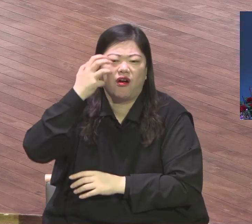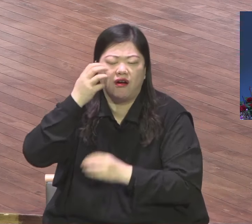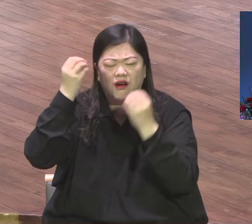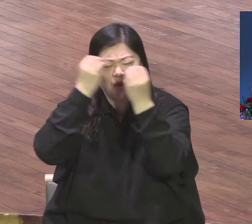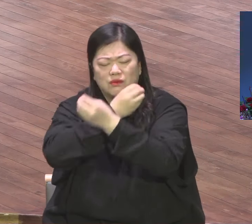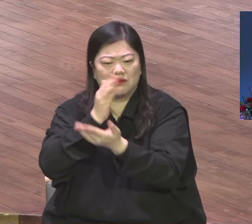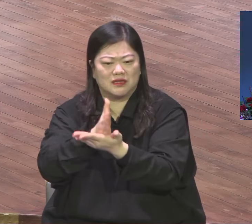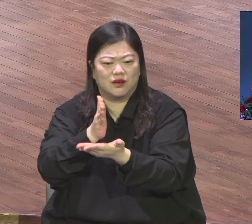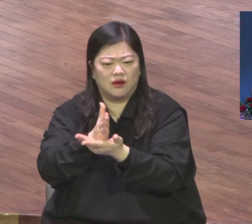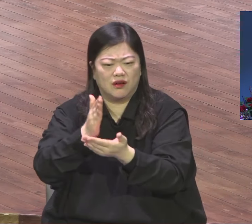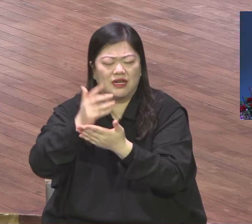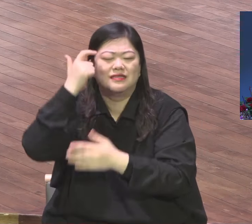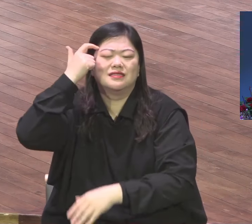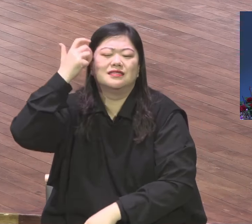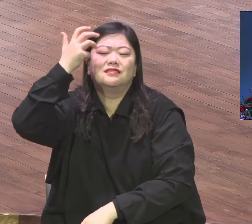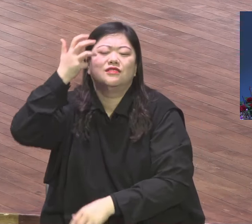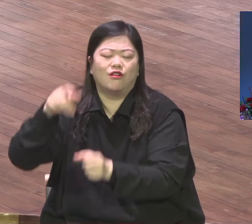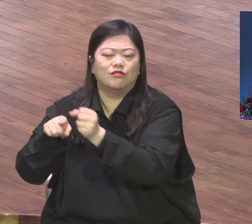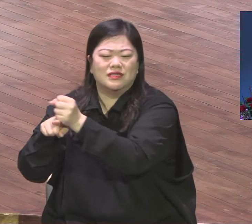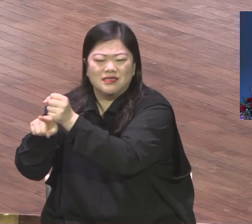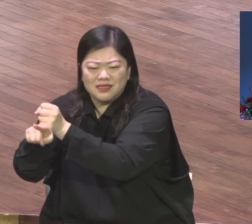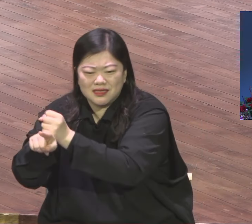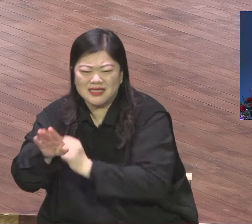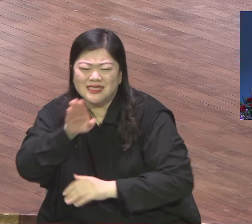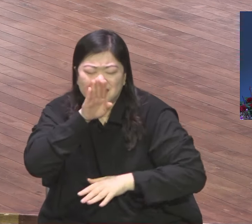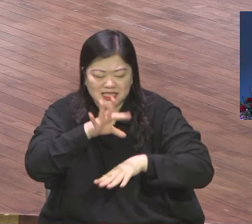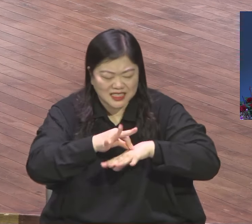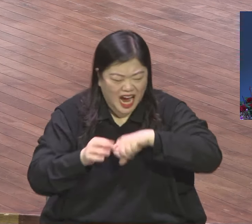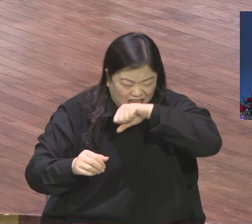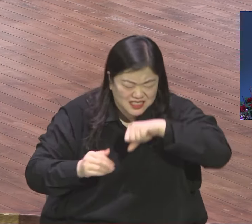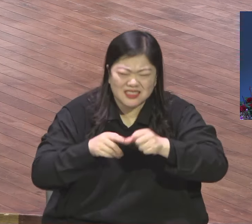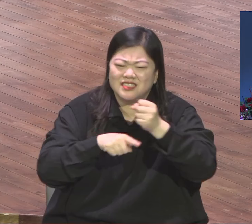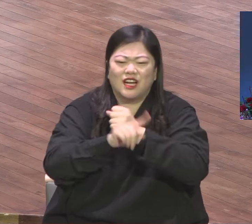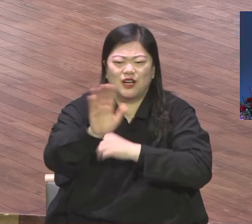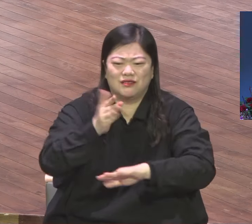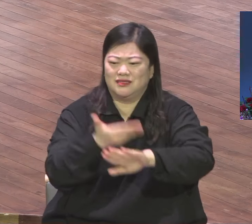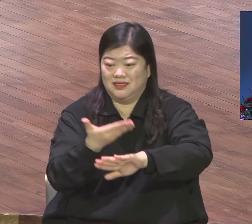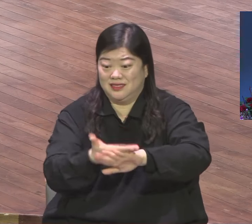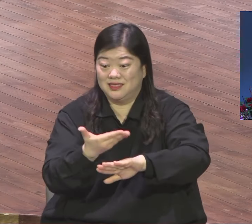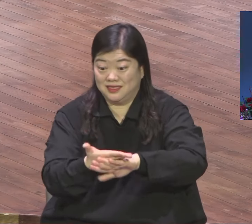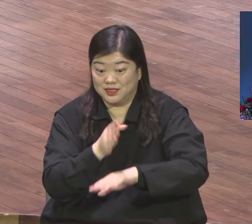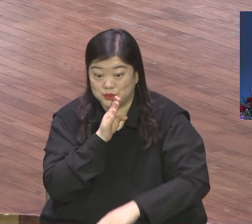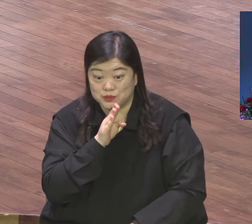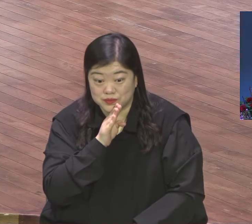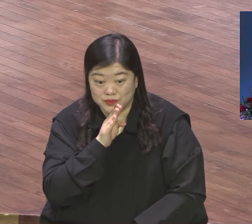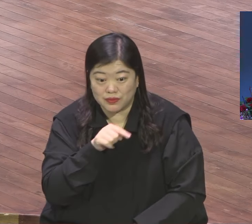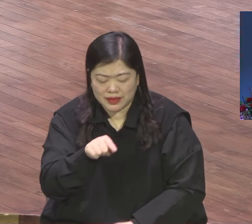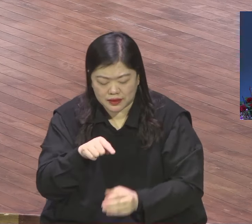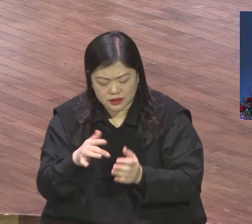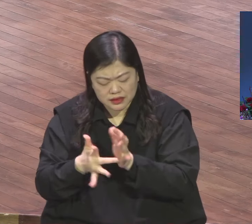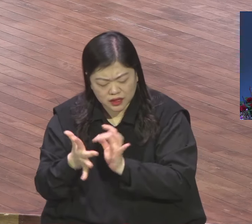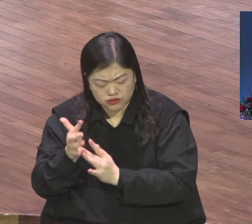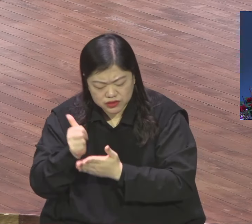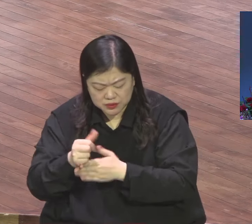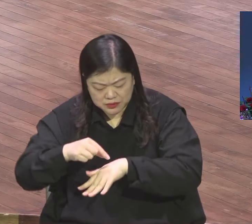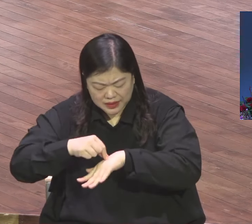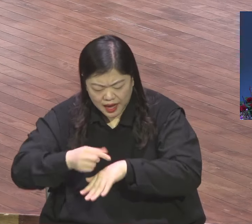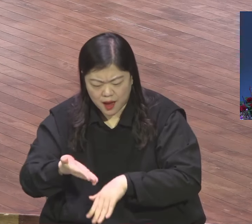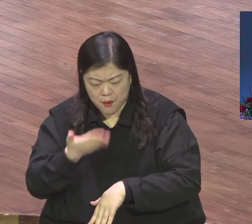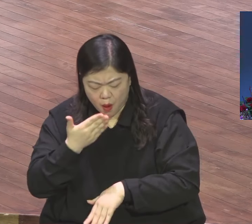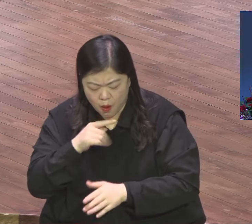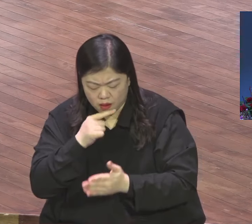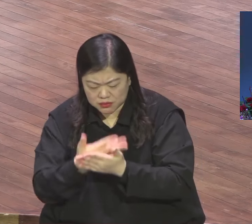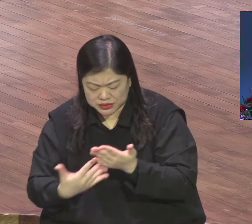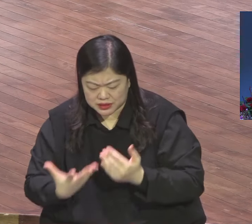헛발짓 합니다. 헛인생을 산다고요. 이 영적인 찬양을 여러분이 잘 묵상하시고 주님의